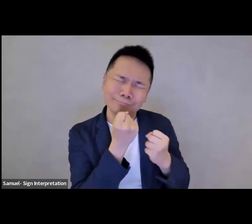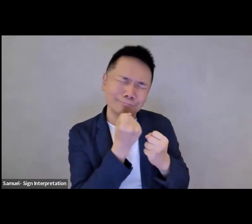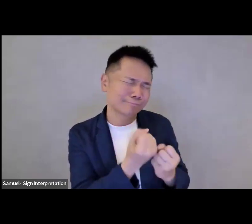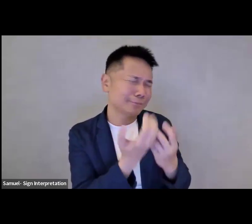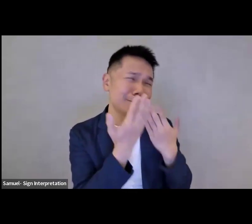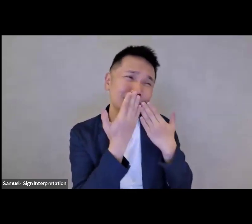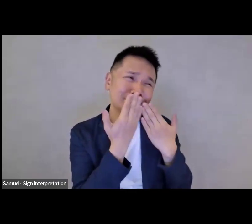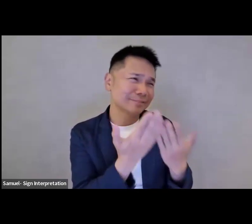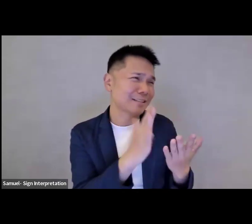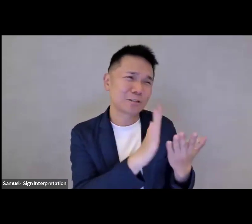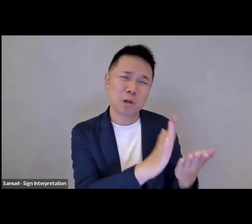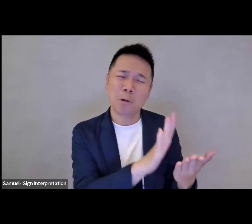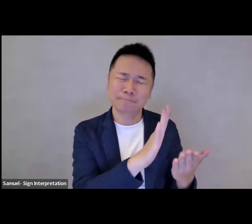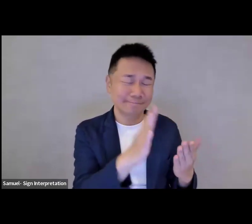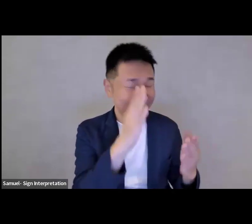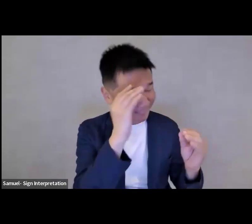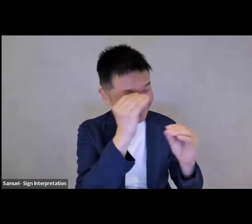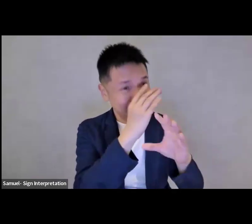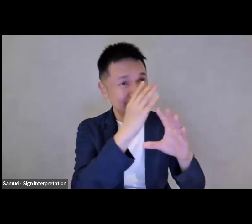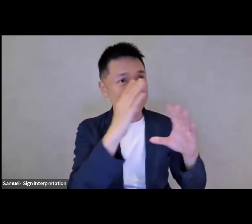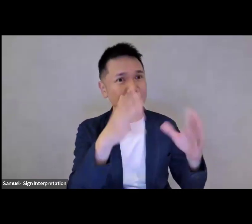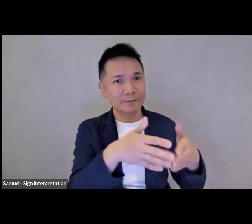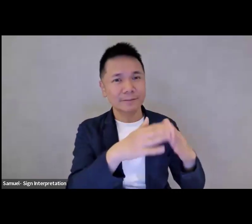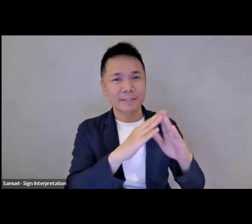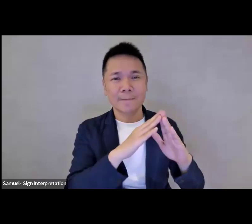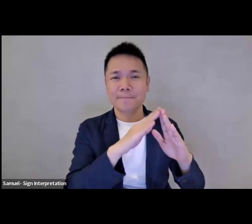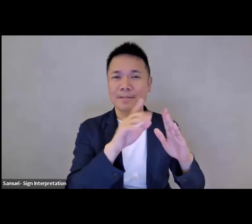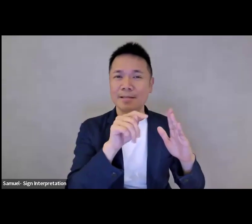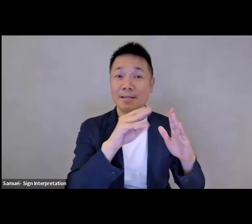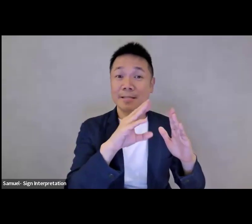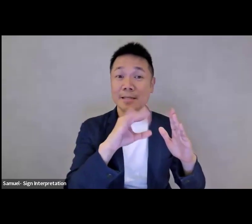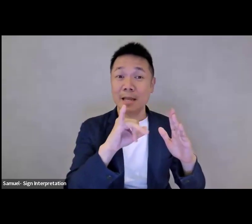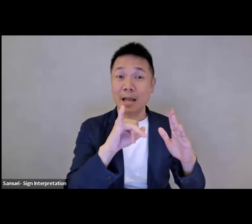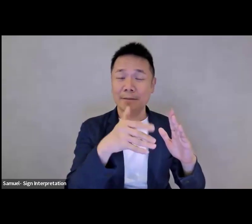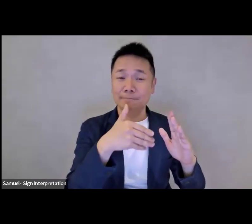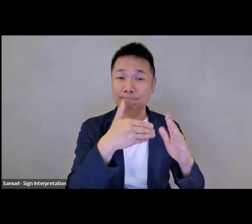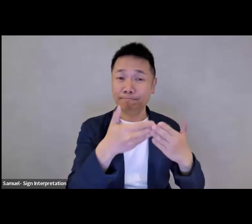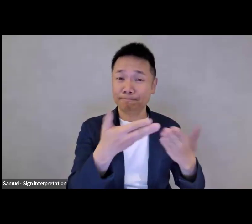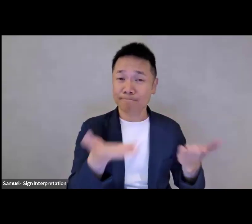来去进行你的这些推动你的梦想，